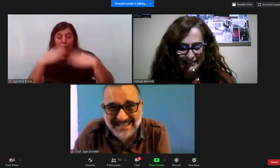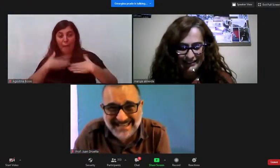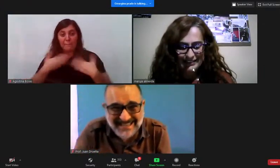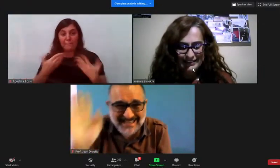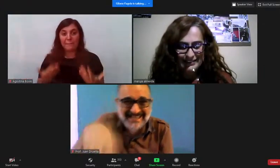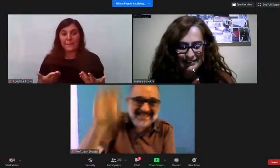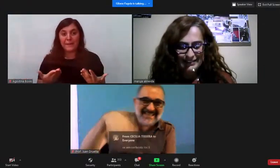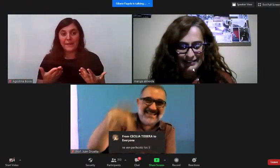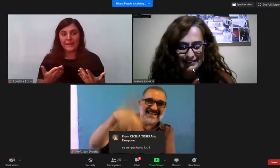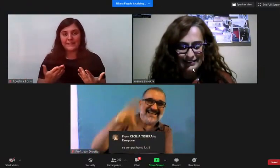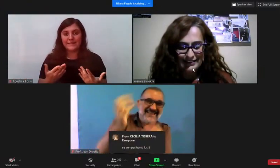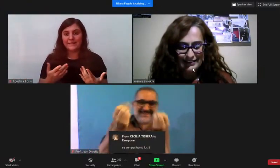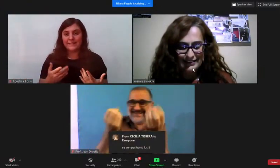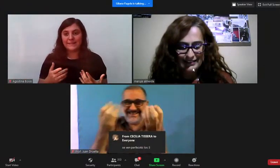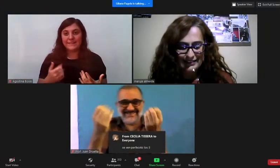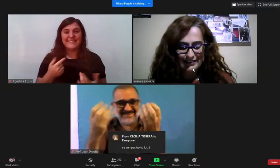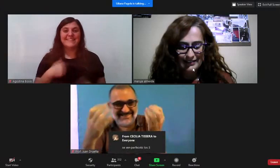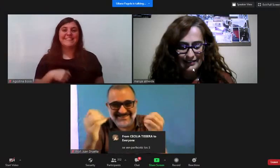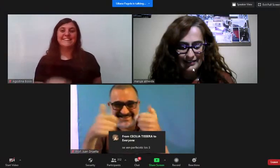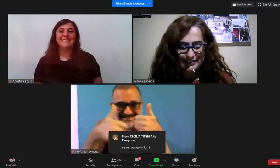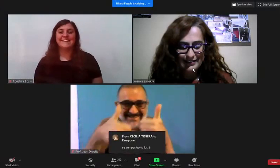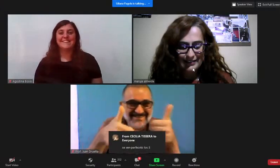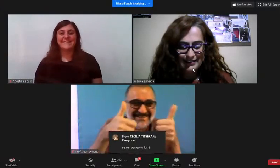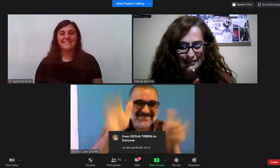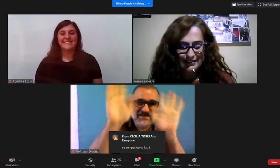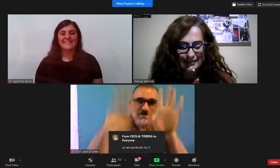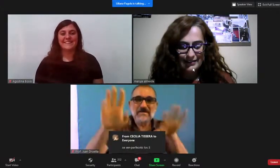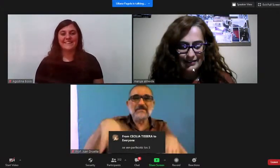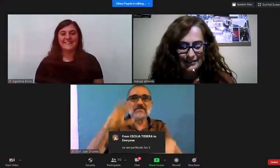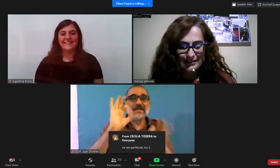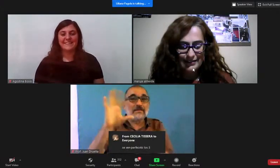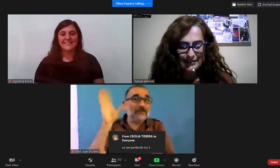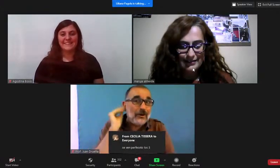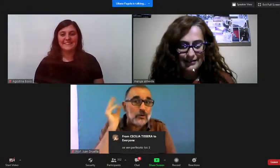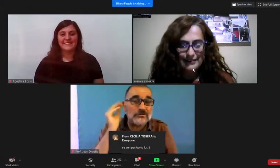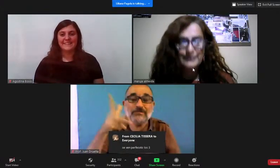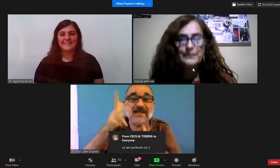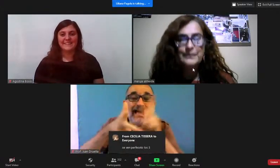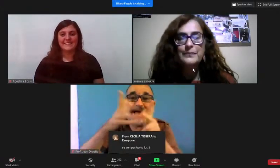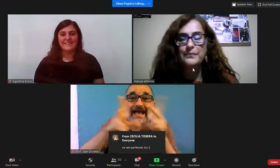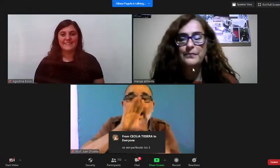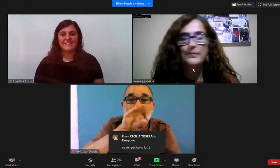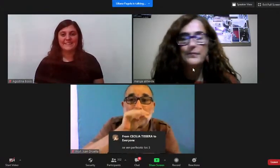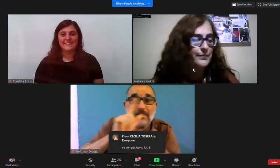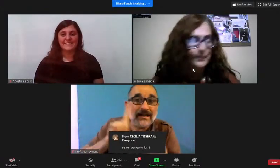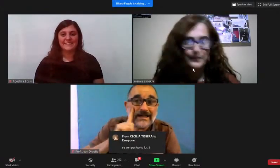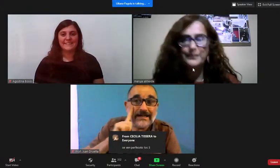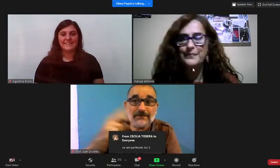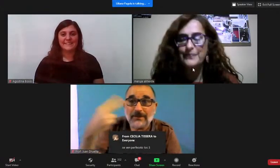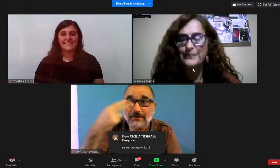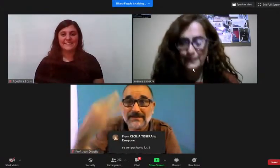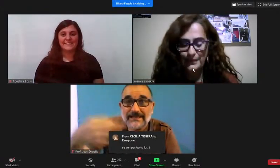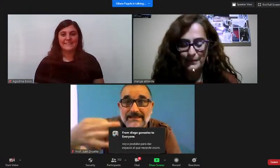Yo quería intervenir, pero bueno, no podía prender la cámara, está todo bien, está todo bien.